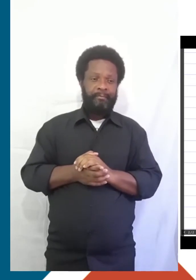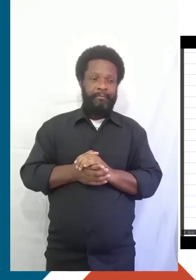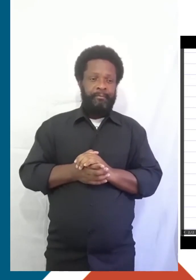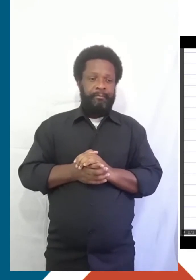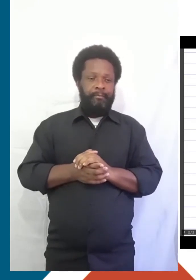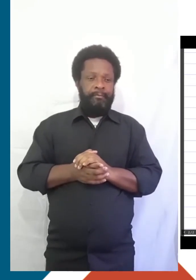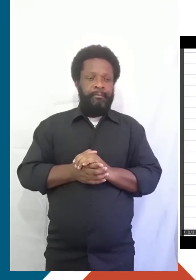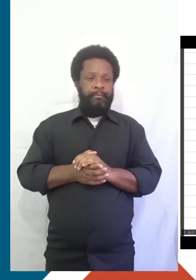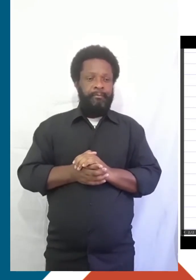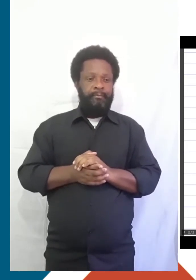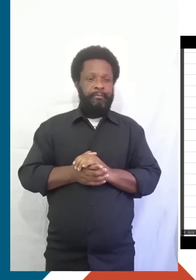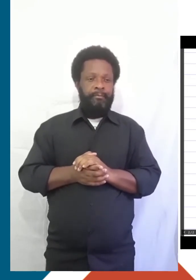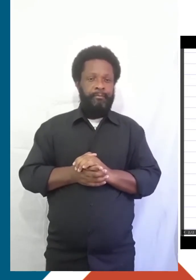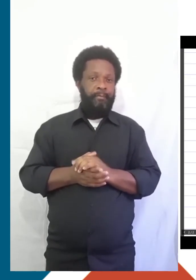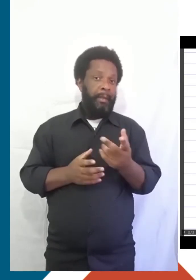Positivos.